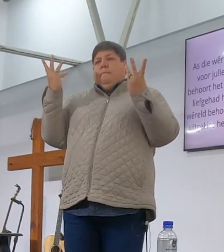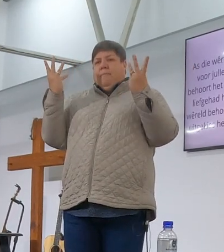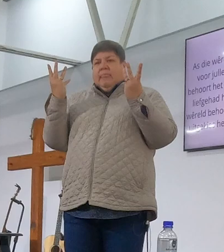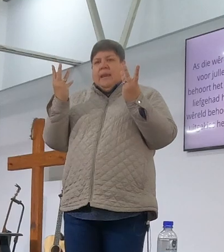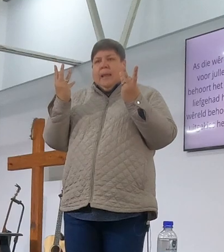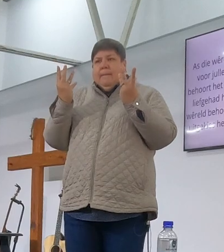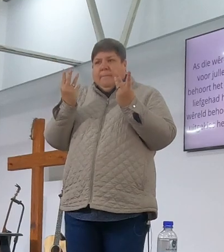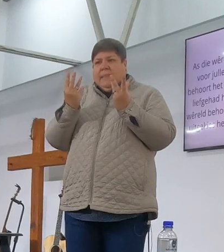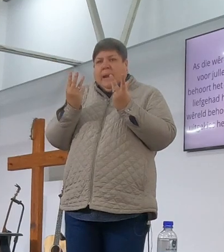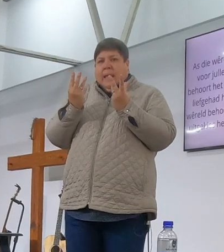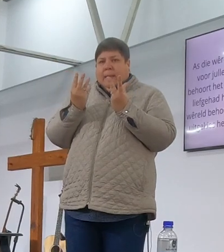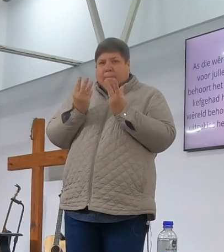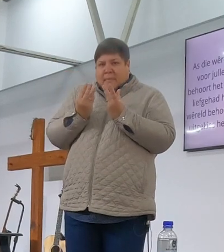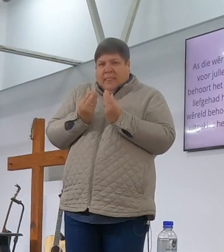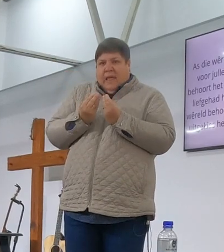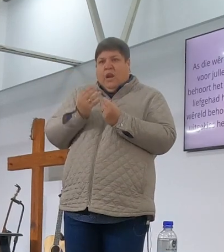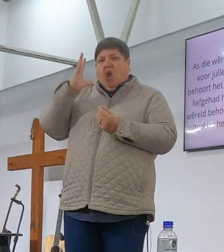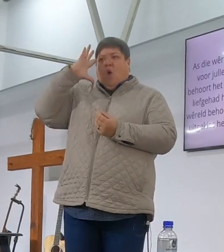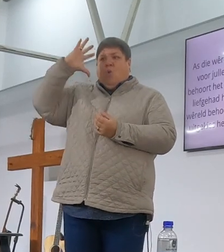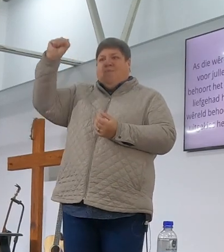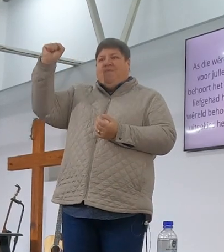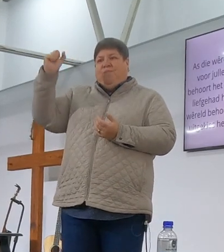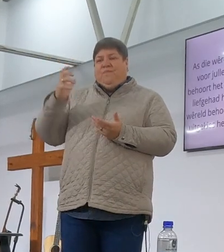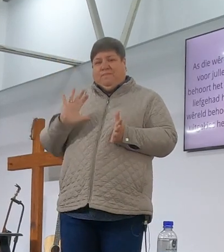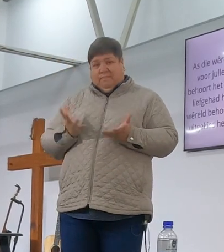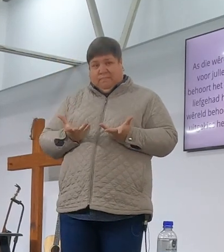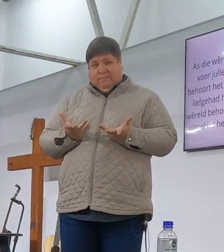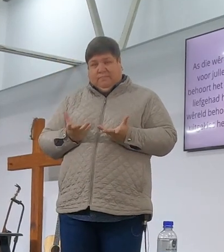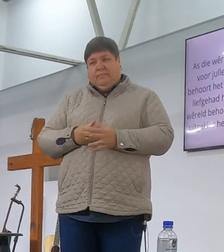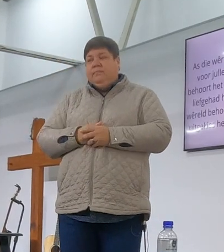and less so?